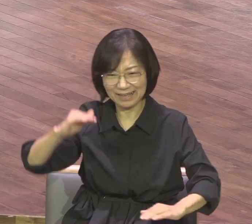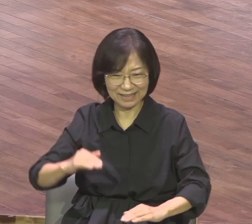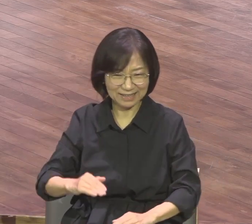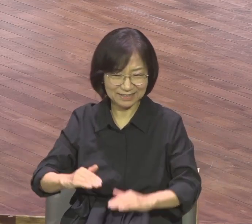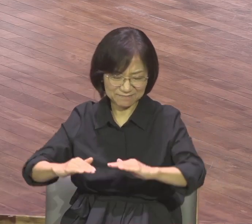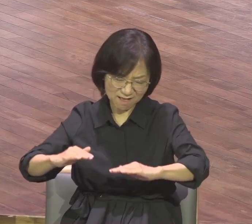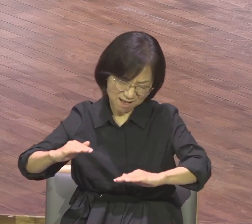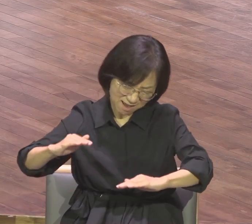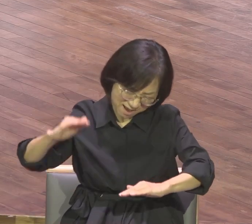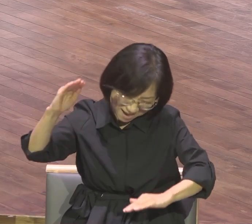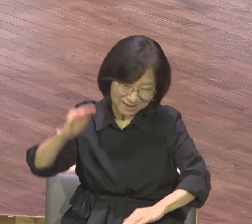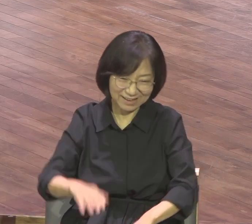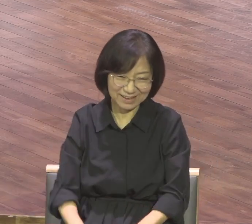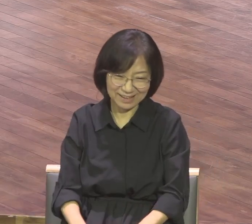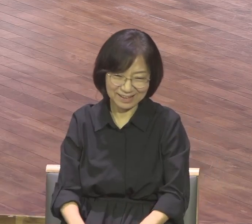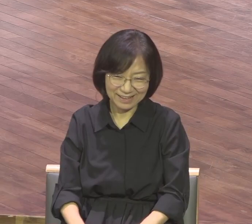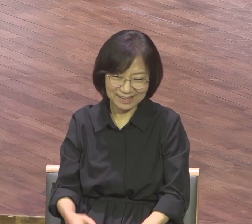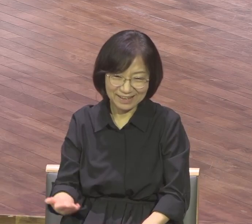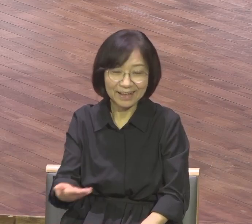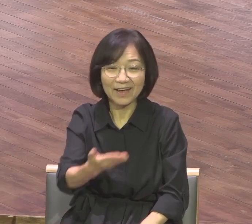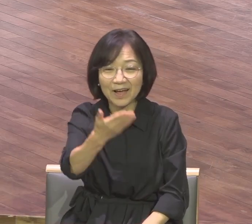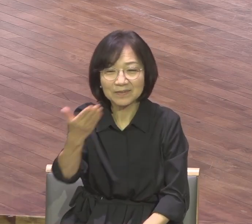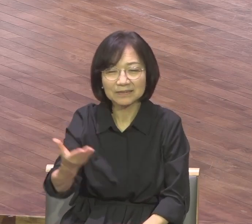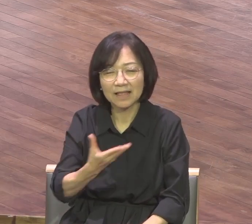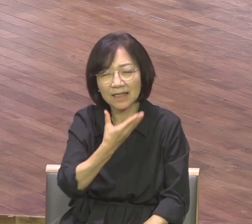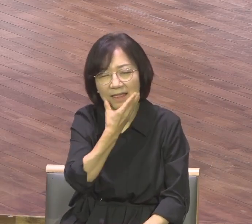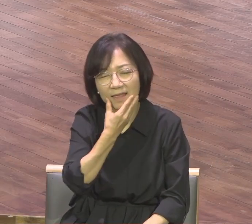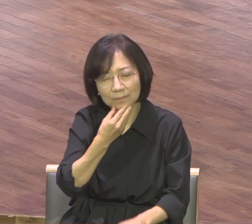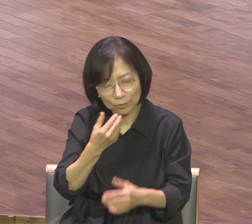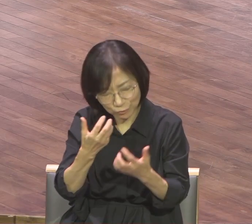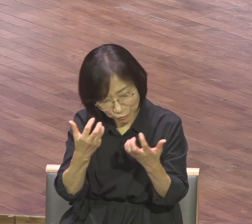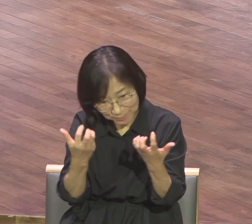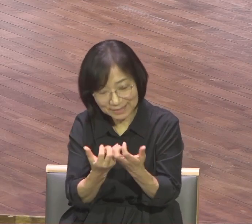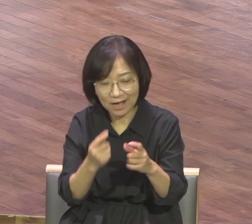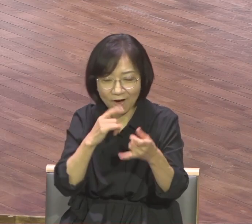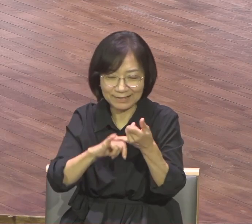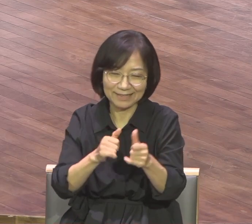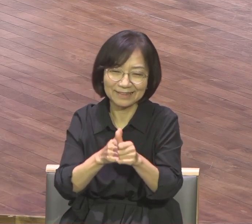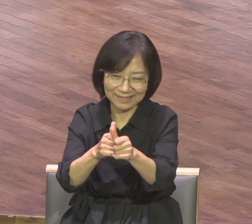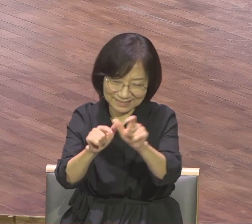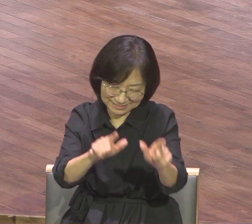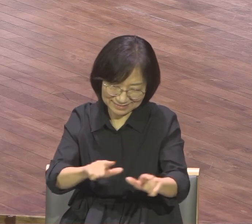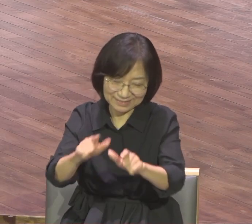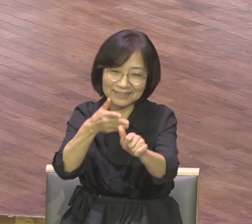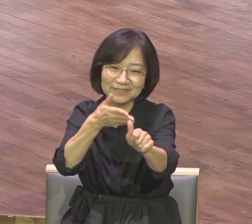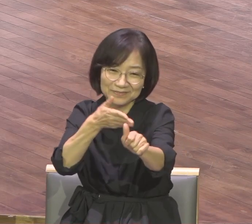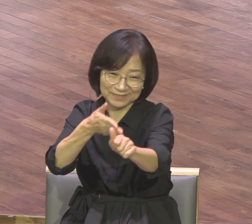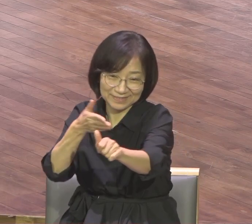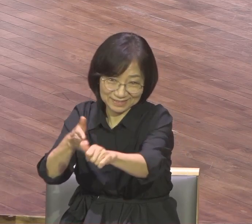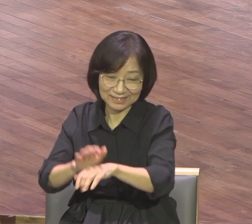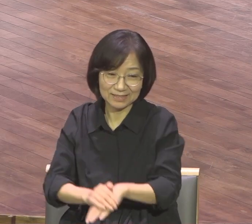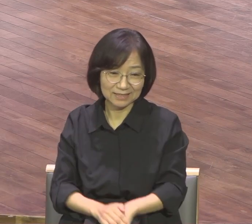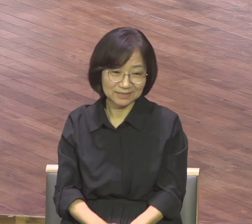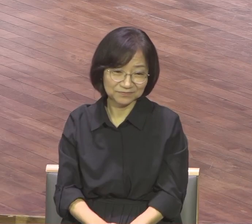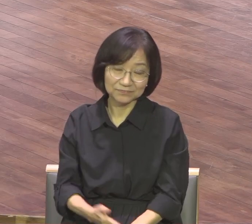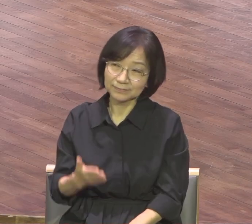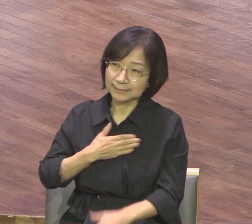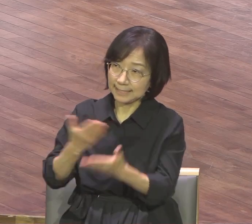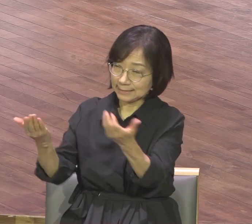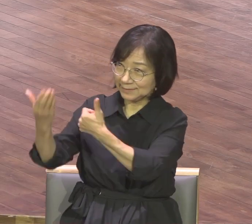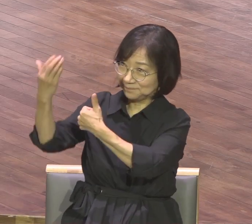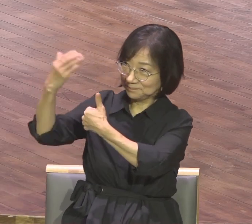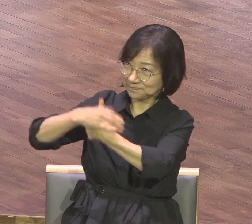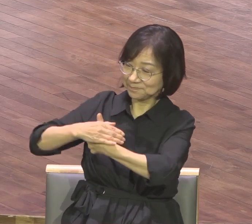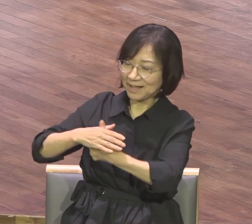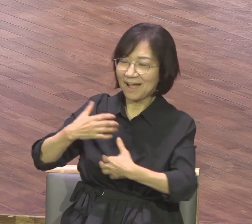그것도 여러분 행복 충만해서 그렇게 언약의 여정을 가시기 바랍니다. 내게 주신 이 직분이